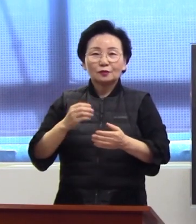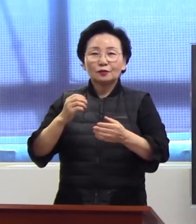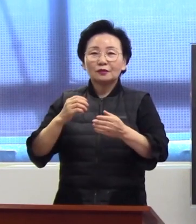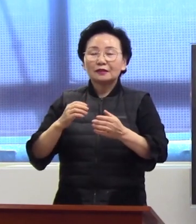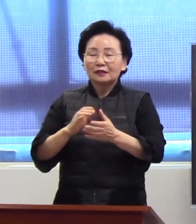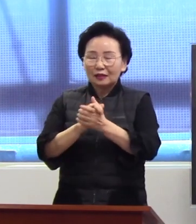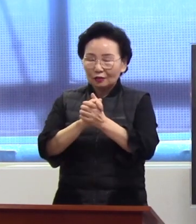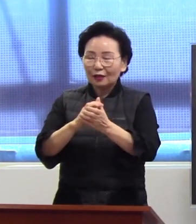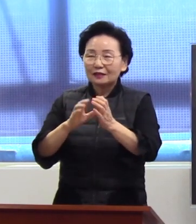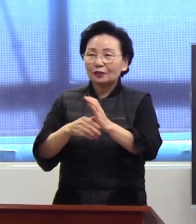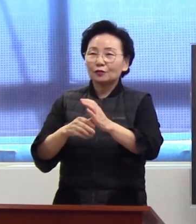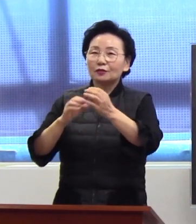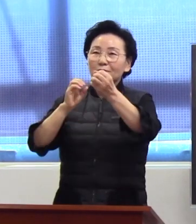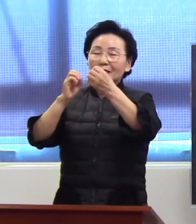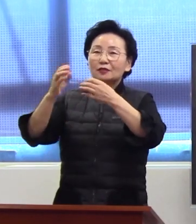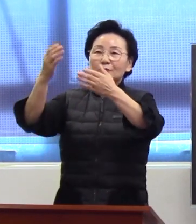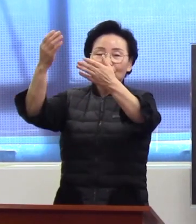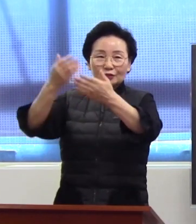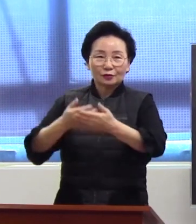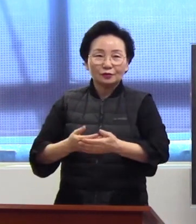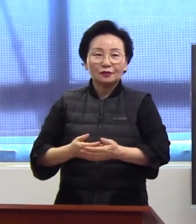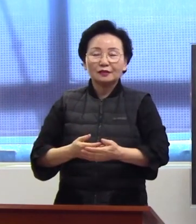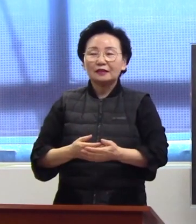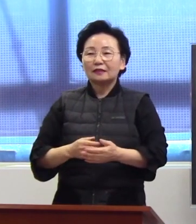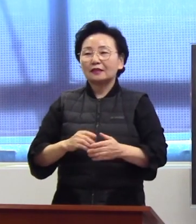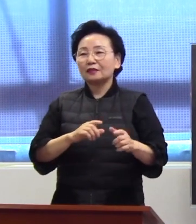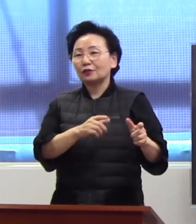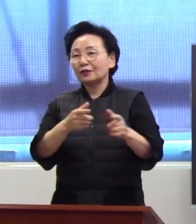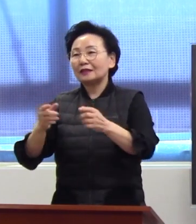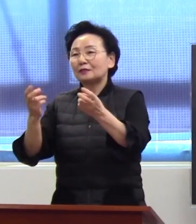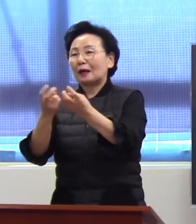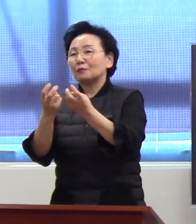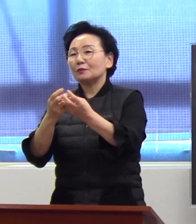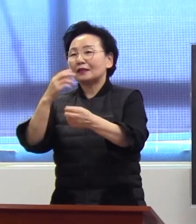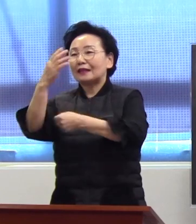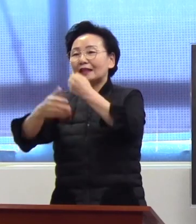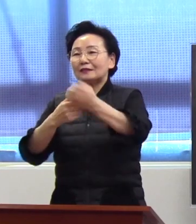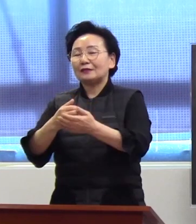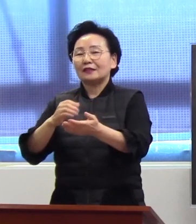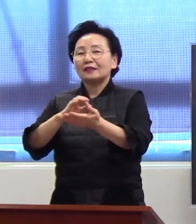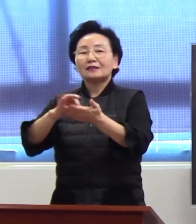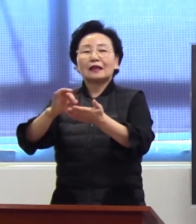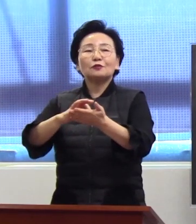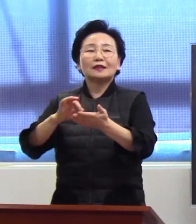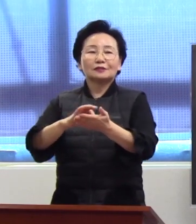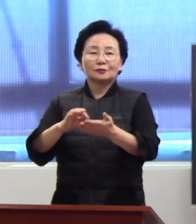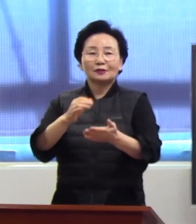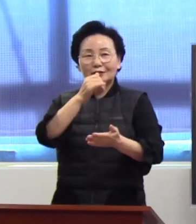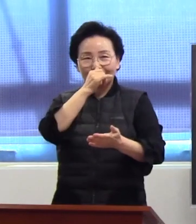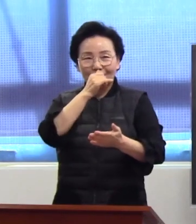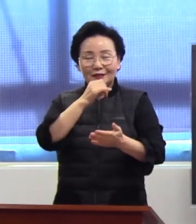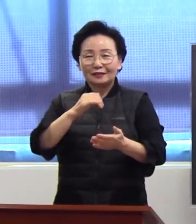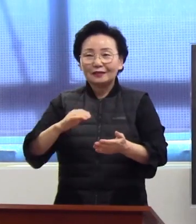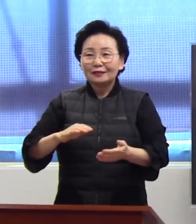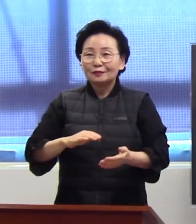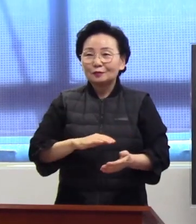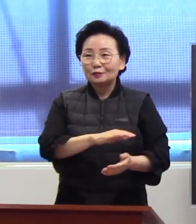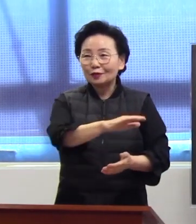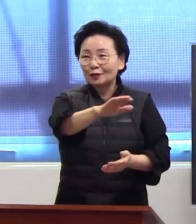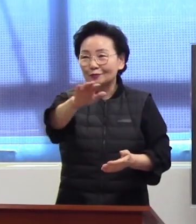또 기도할 때도 말씀을 주시고 이렇게 여러 가지 방법을 하나님이 사용하시고 있어요.